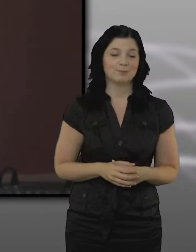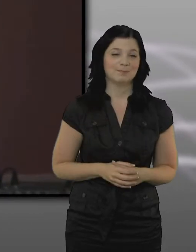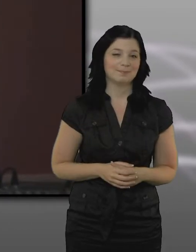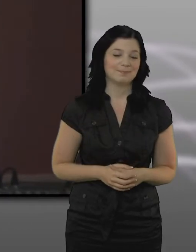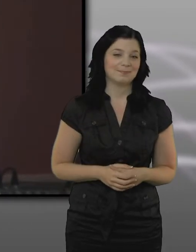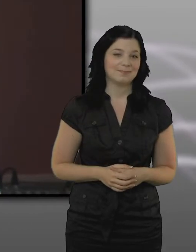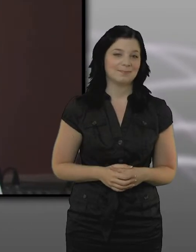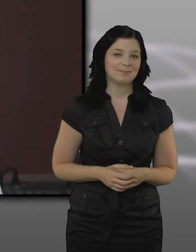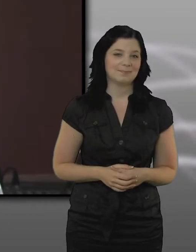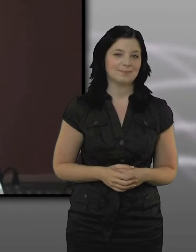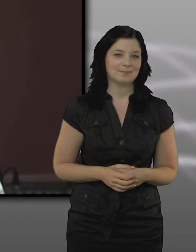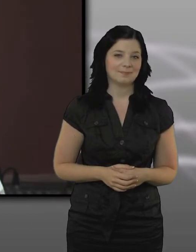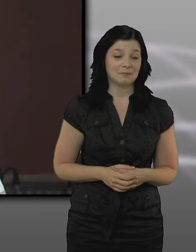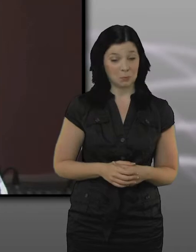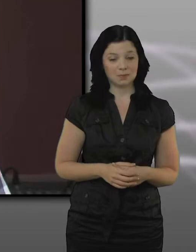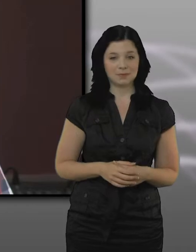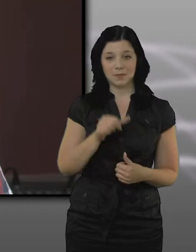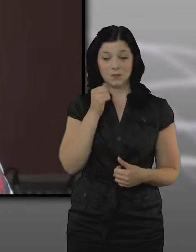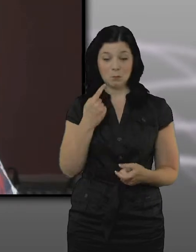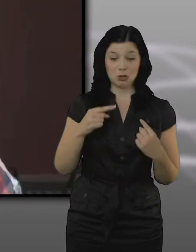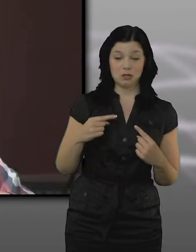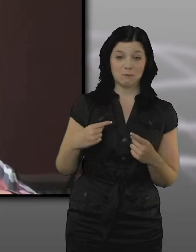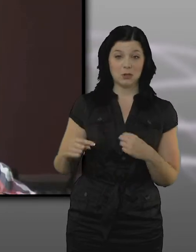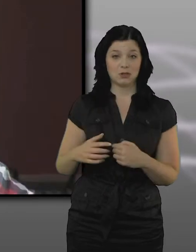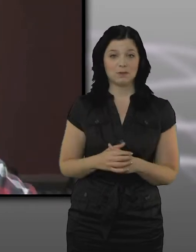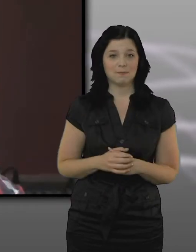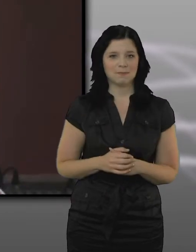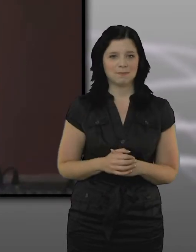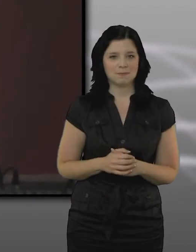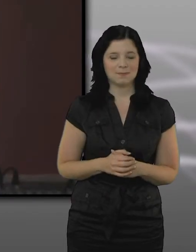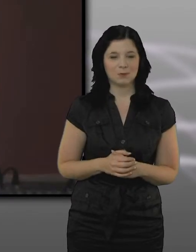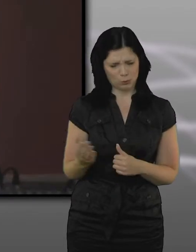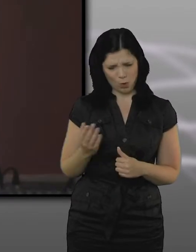Titta, häftigt. Nu byter den. Och då kommer hon här strax. Vi ser.